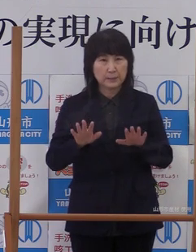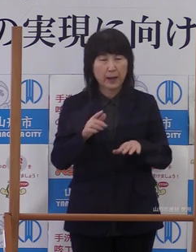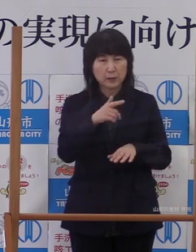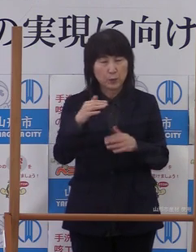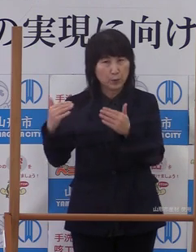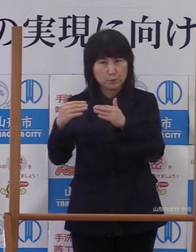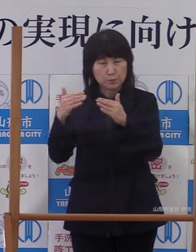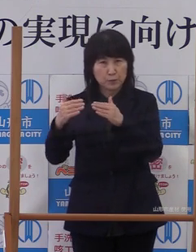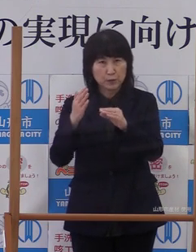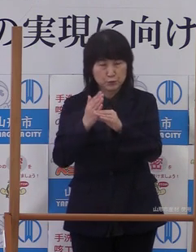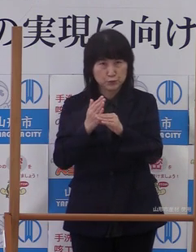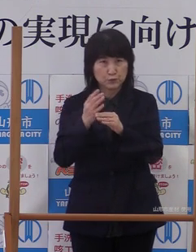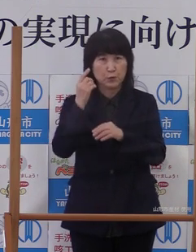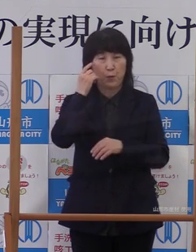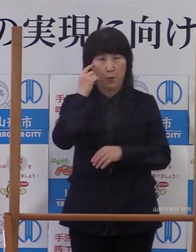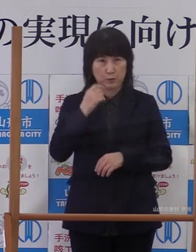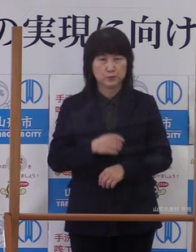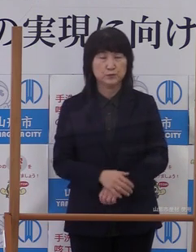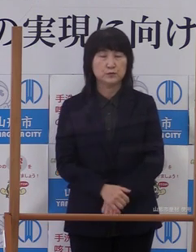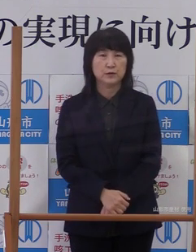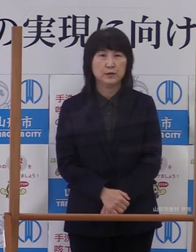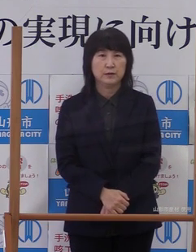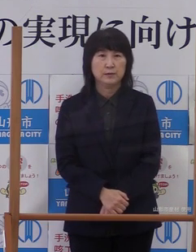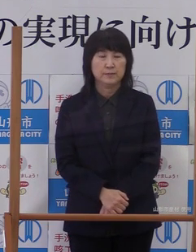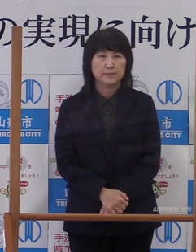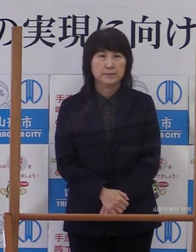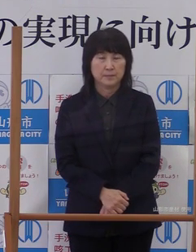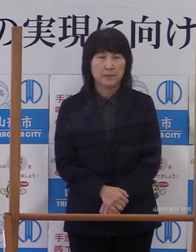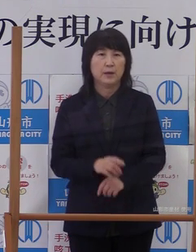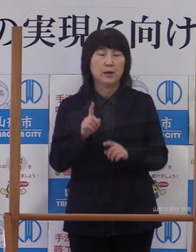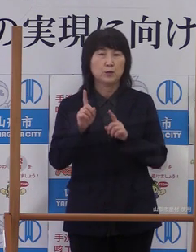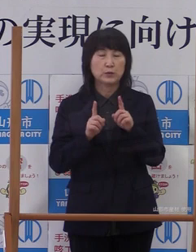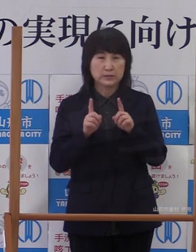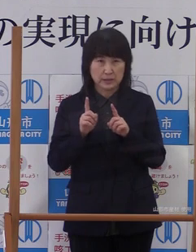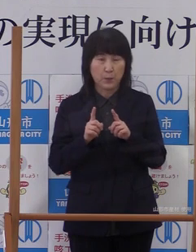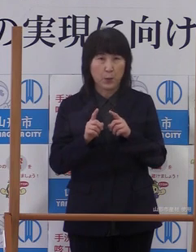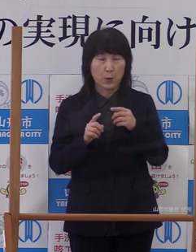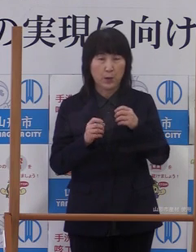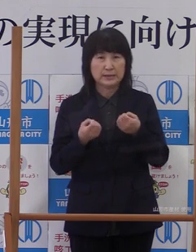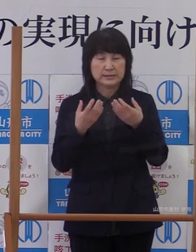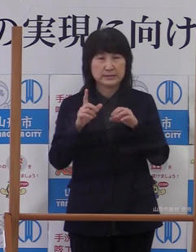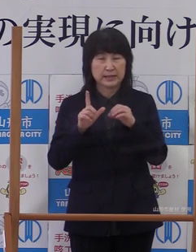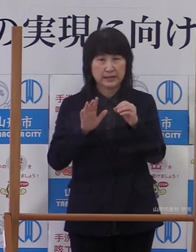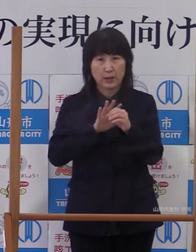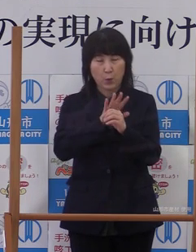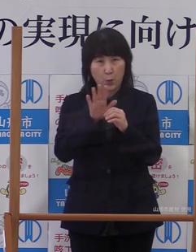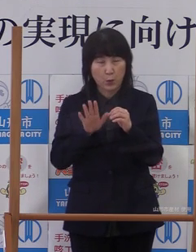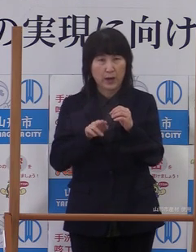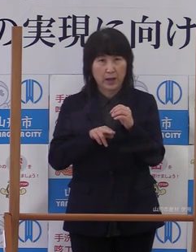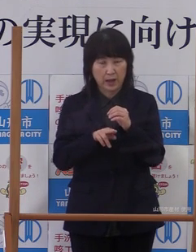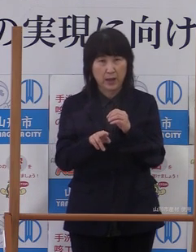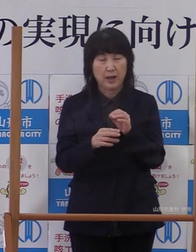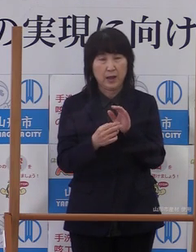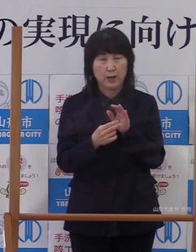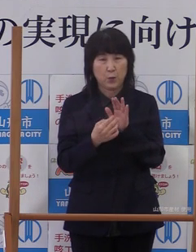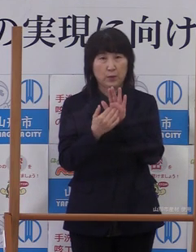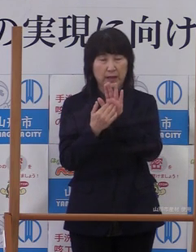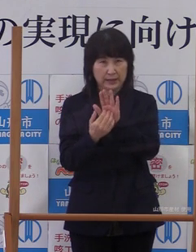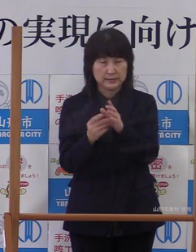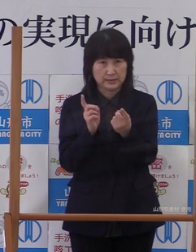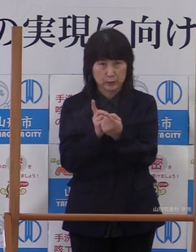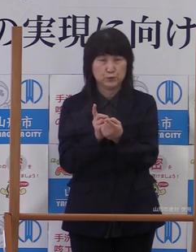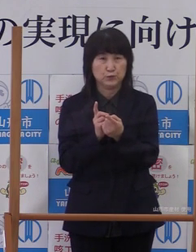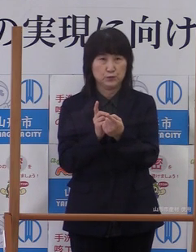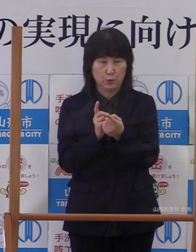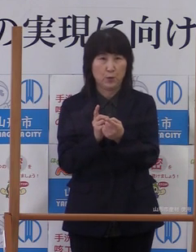されているものというふうに考えております。いずれにしてもその新型コロナの対策とそ